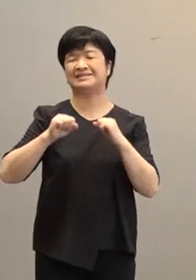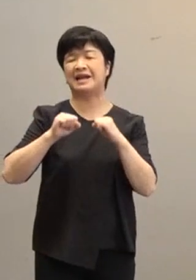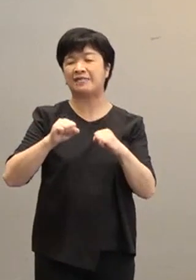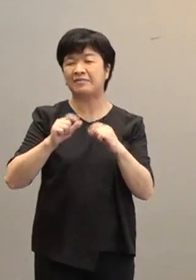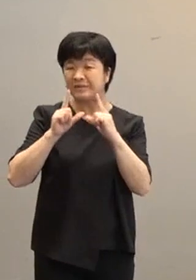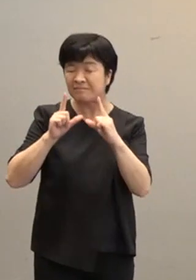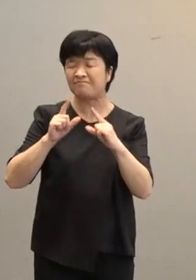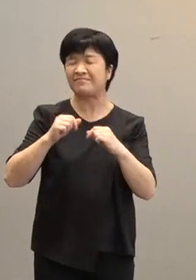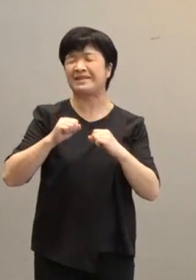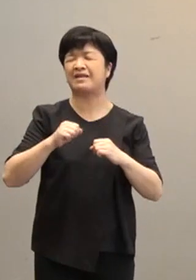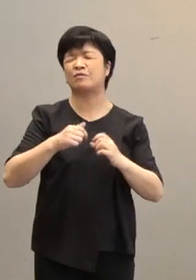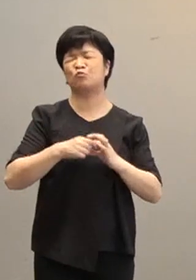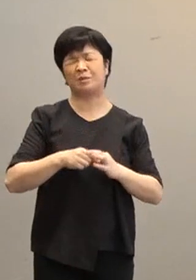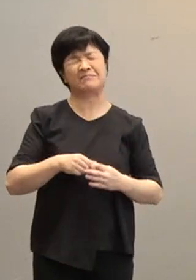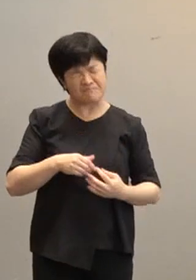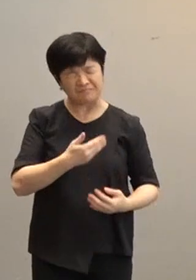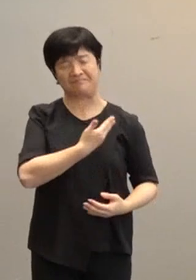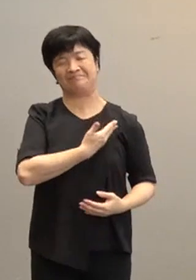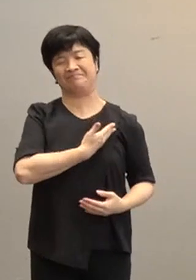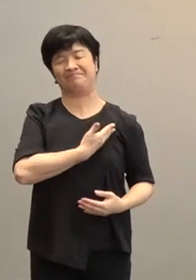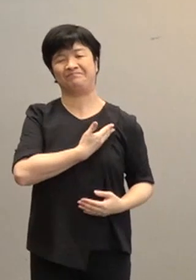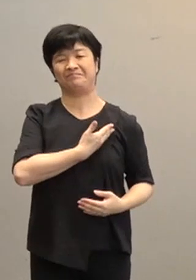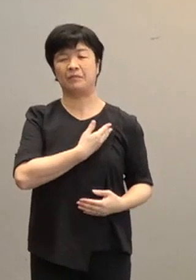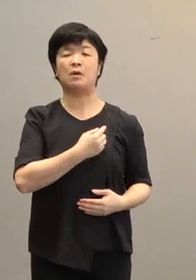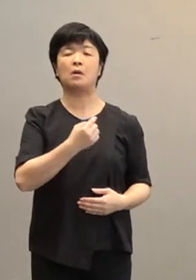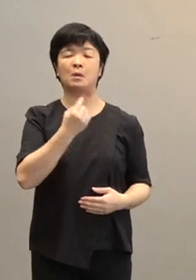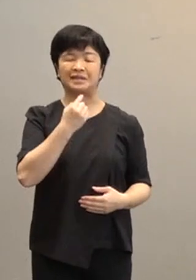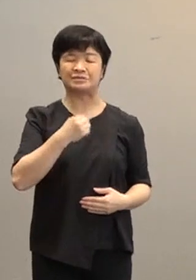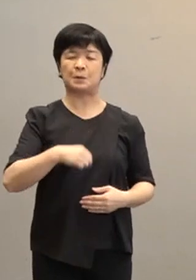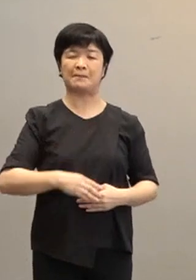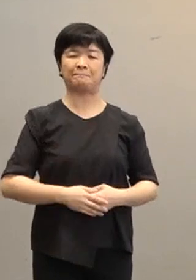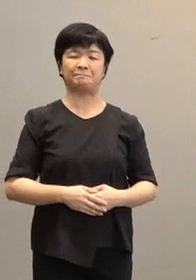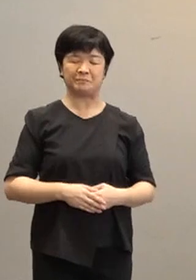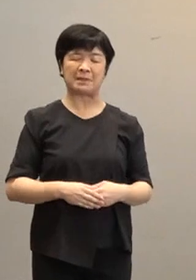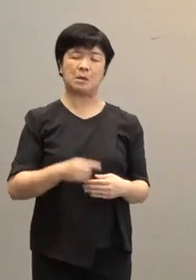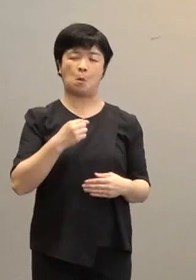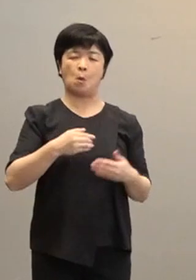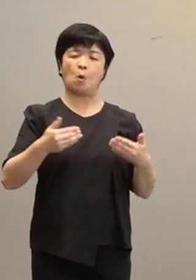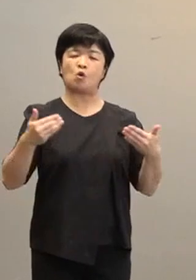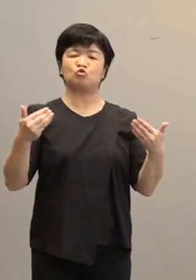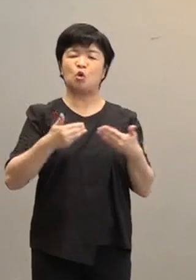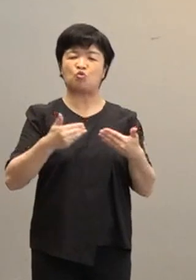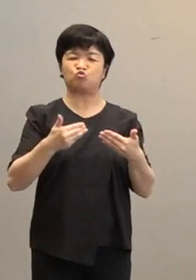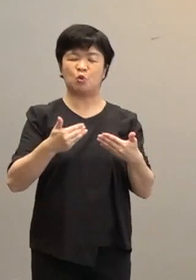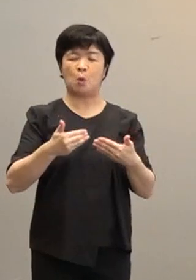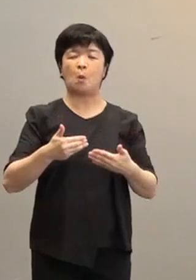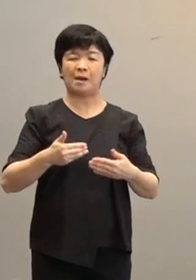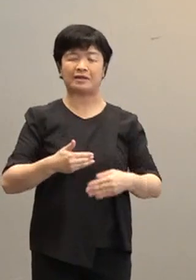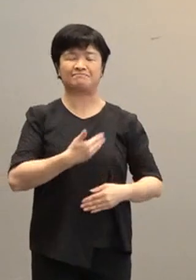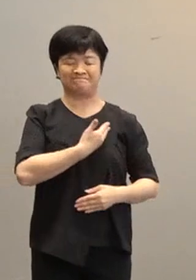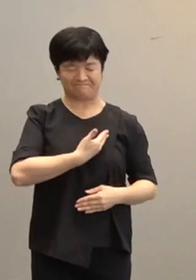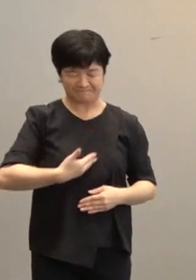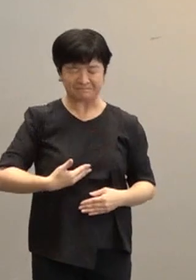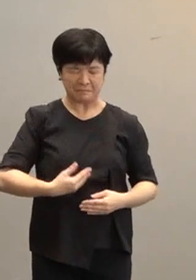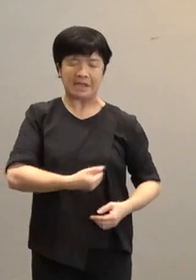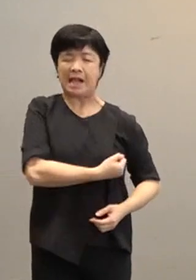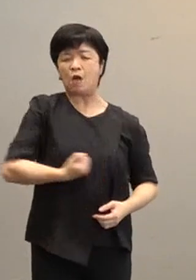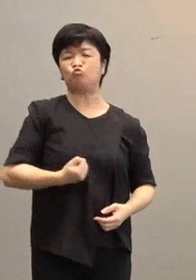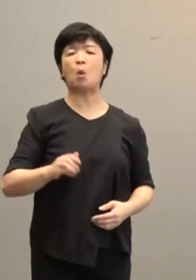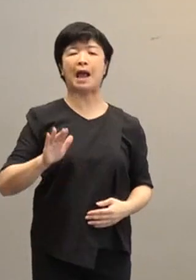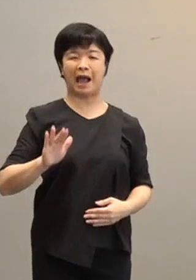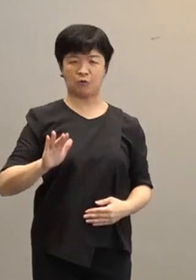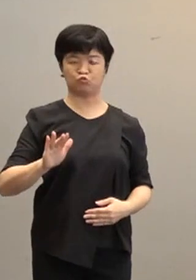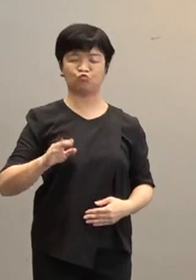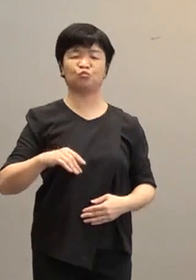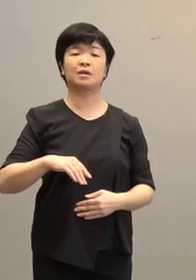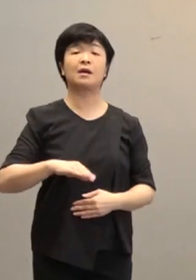けられないことですね。まあ、私の場合はもうこういう職業でありますから、まあ、当然ながら覚悟しておりますけれども、